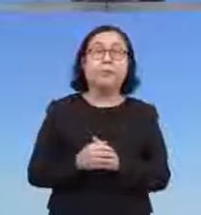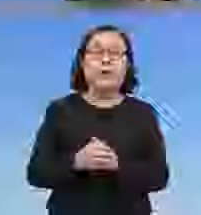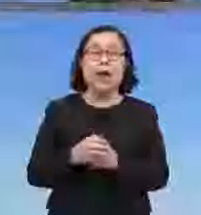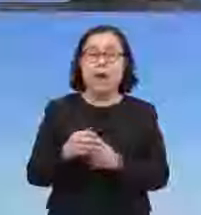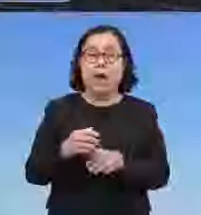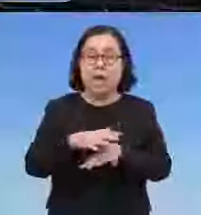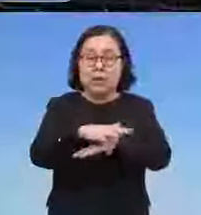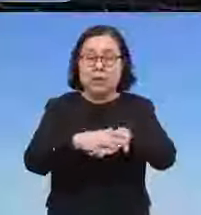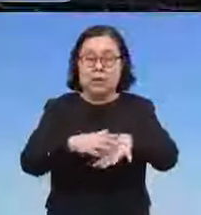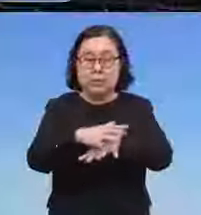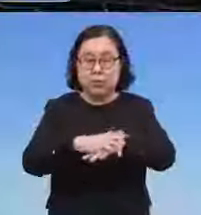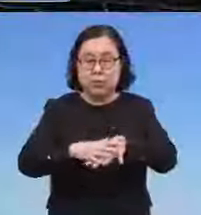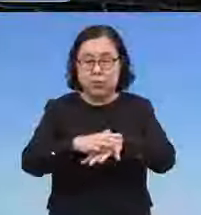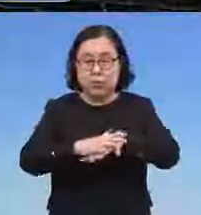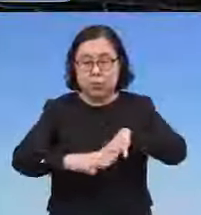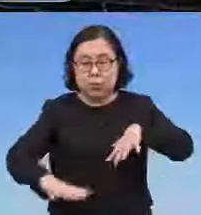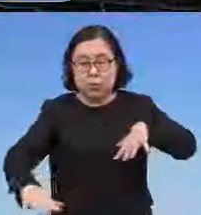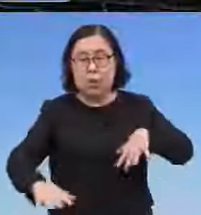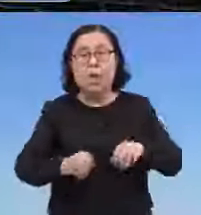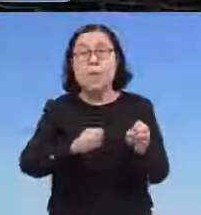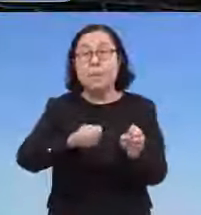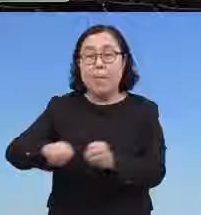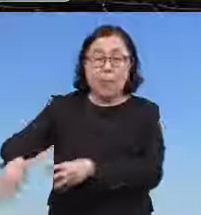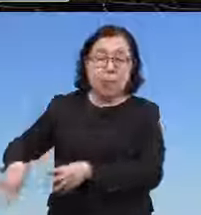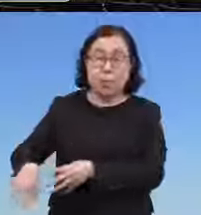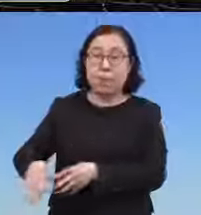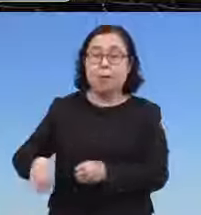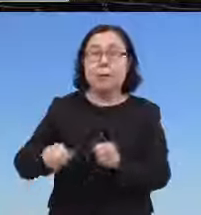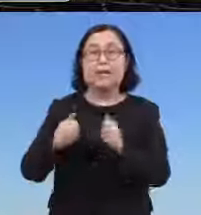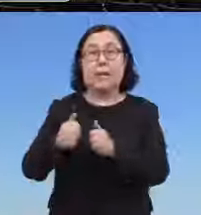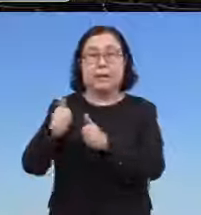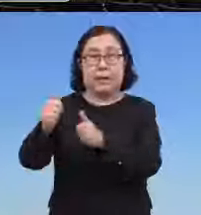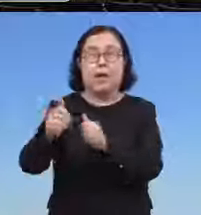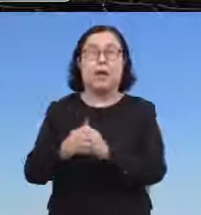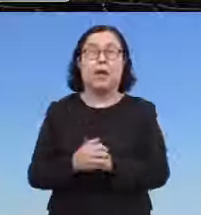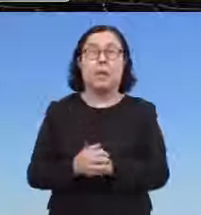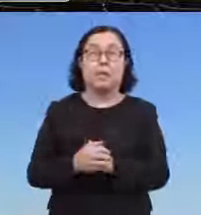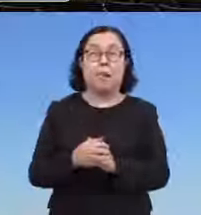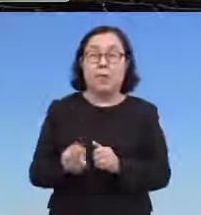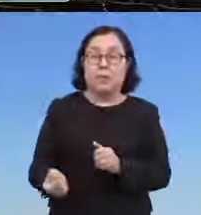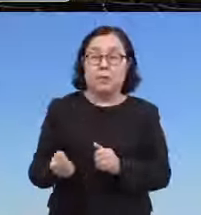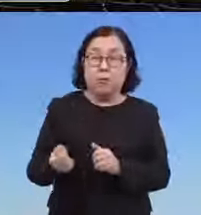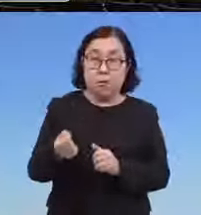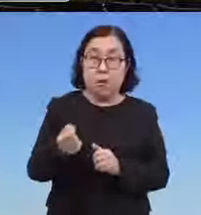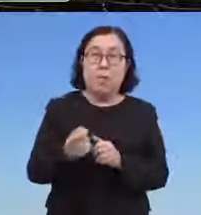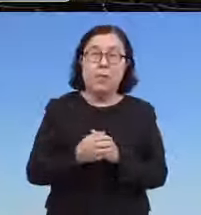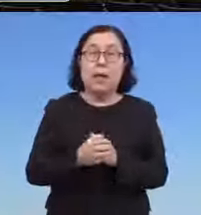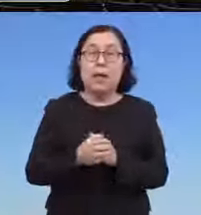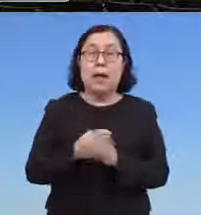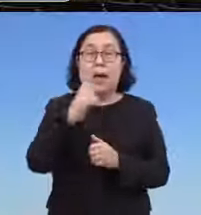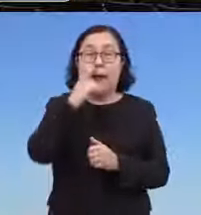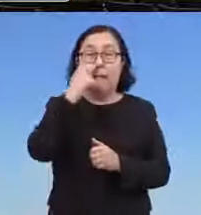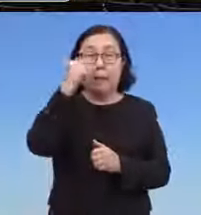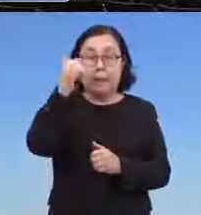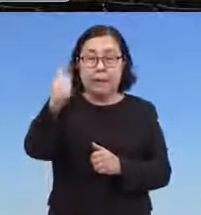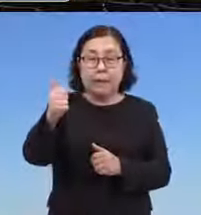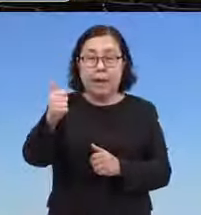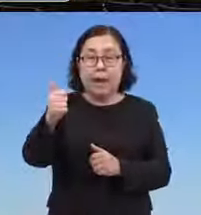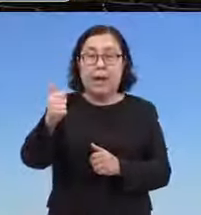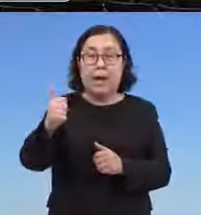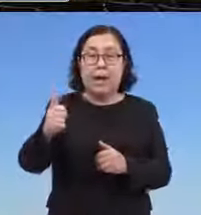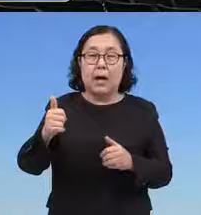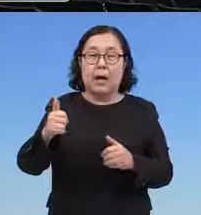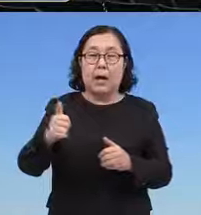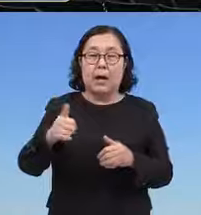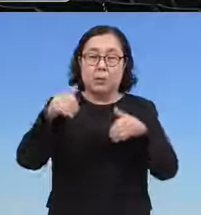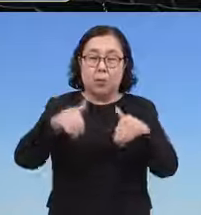있습니다. 18절을 보십시오. 곧 그물을 버려두고 따르니라. 20절, 곧 부르시니 그 아버지